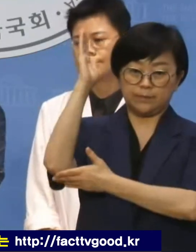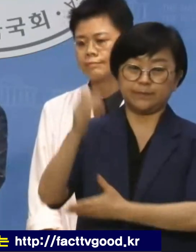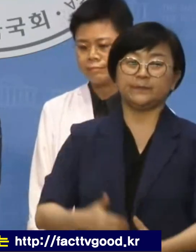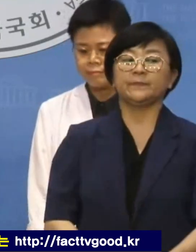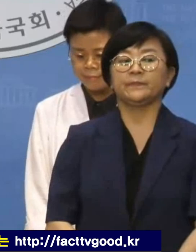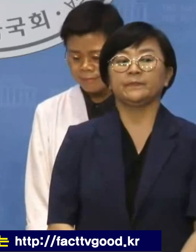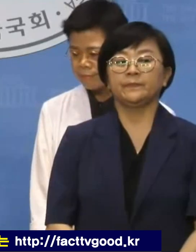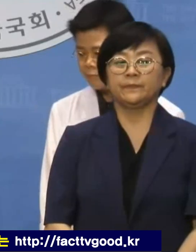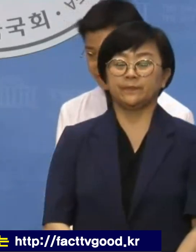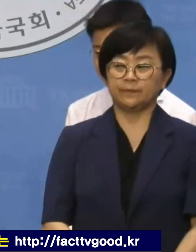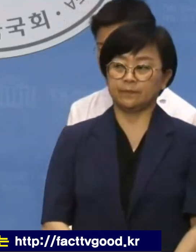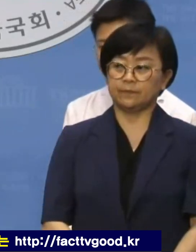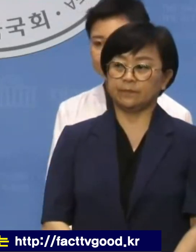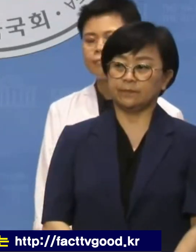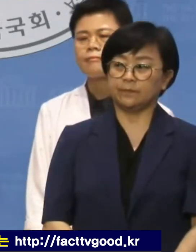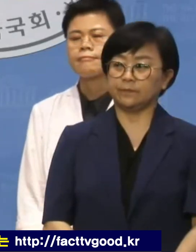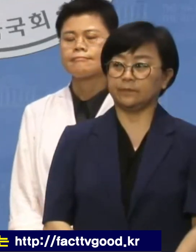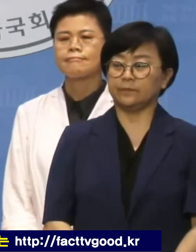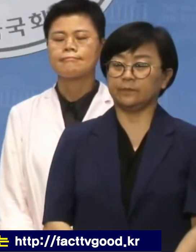주시겠습니다.